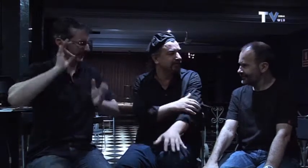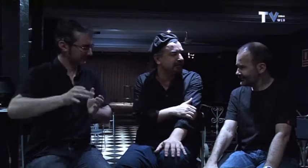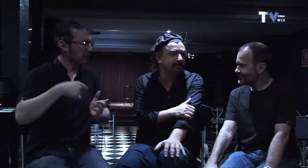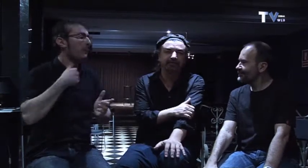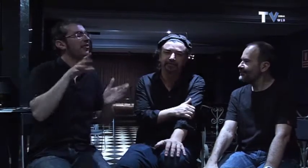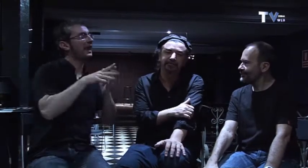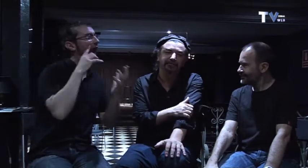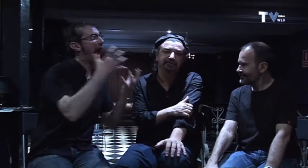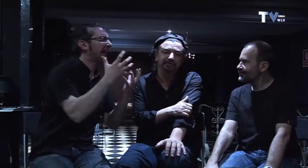sí